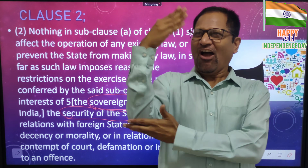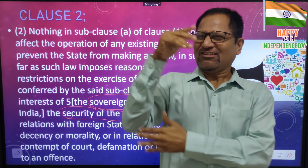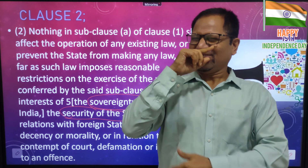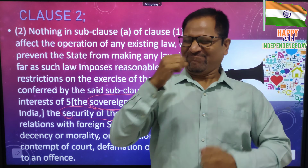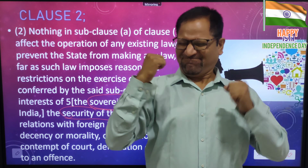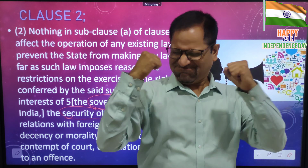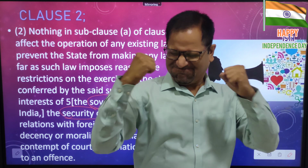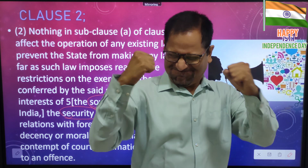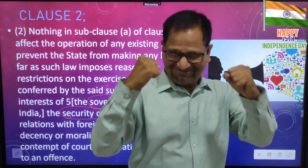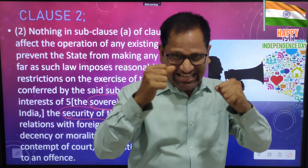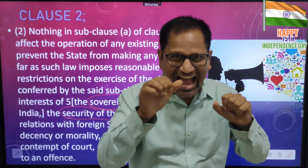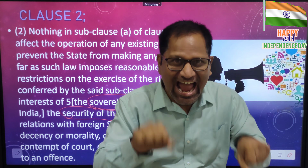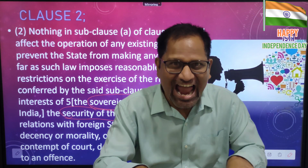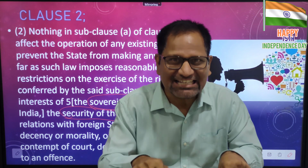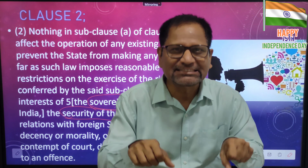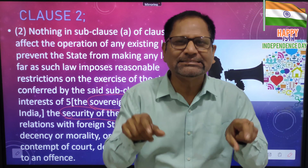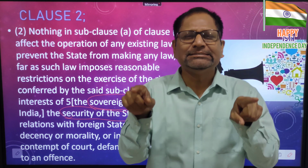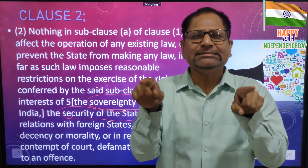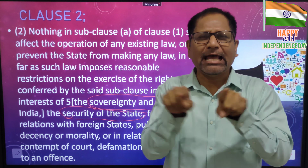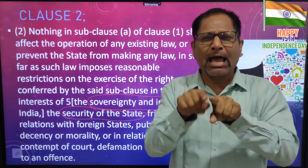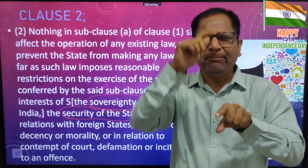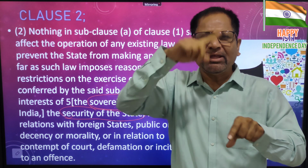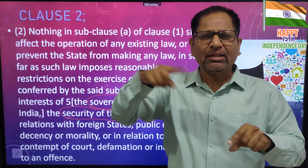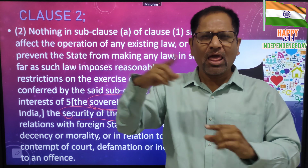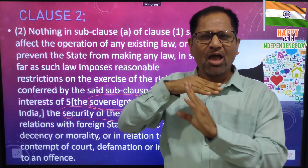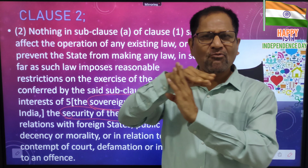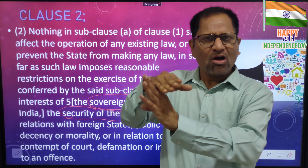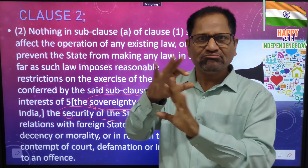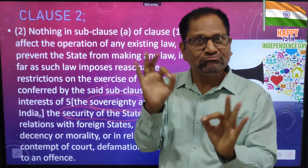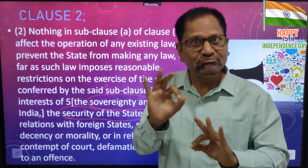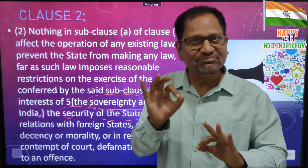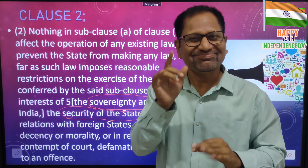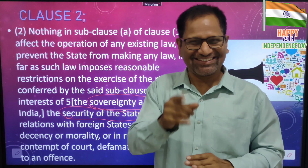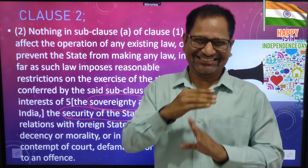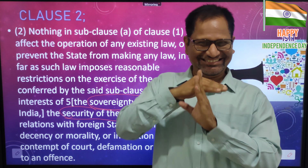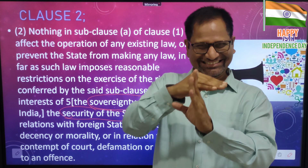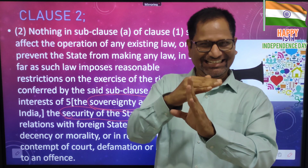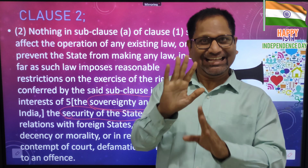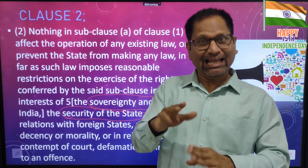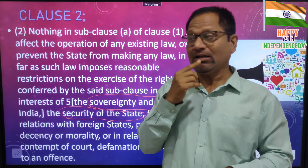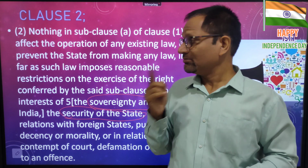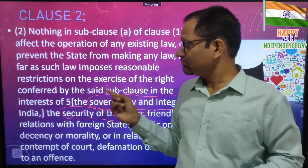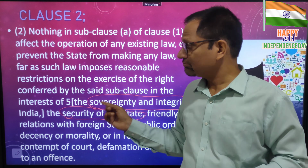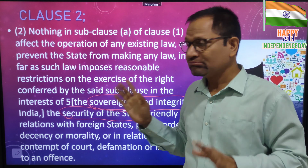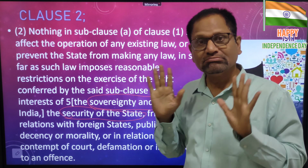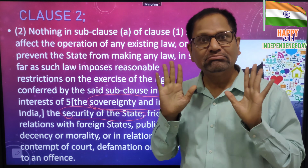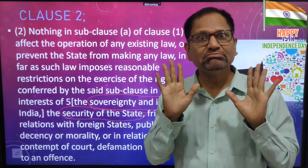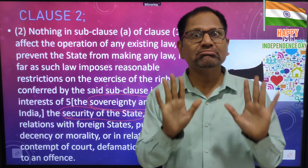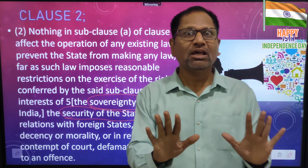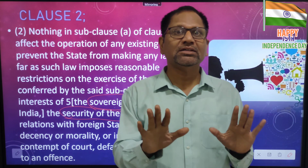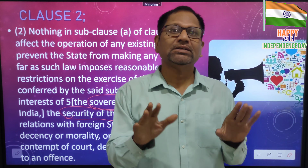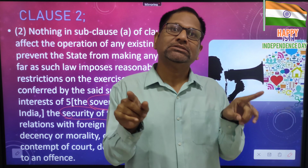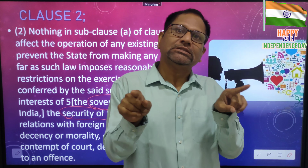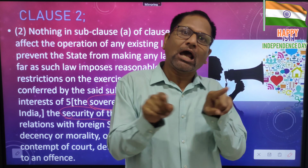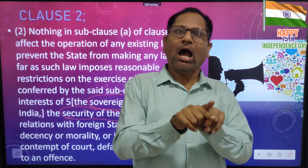आप बहुत खुश हुए, तिरंगा हमारा है, हमारा देश। इसी तरह से ये हमारा देश है, उसी बात को